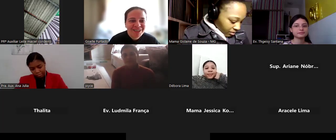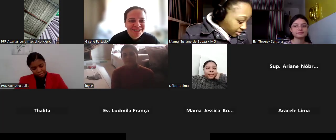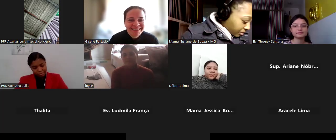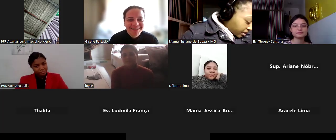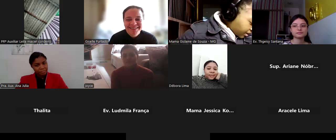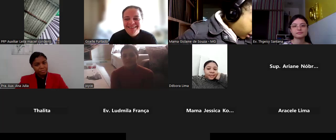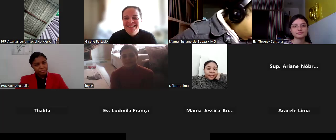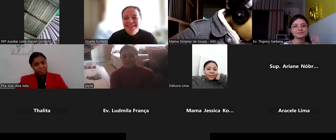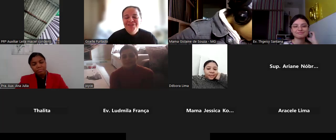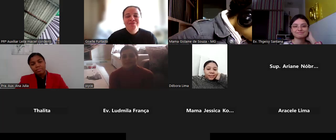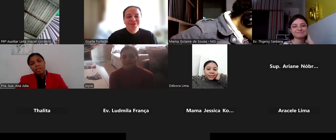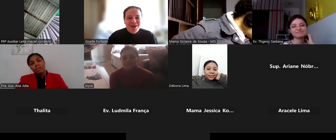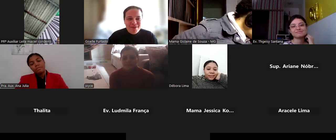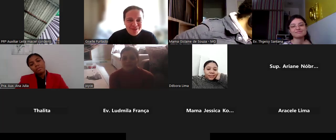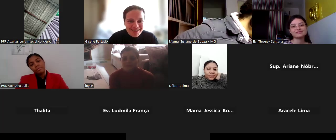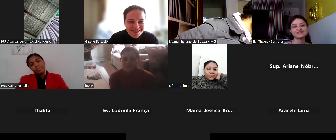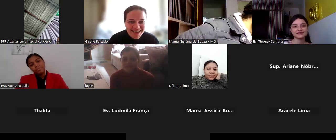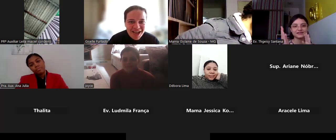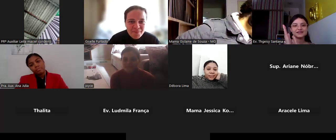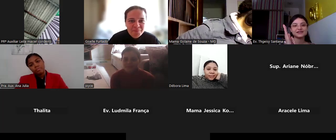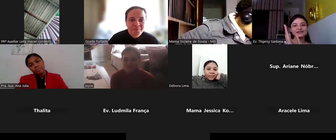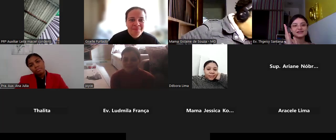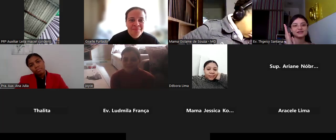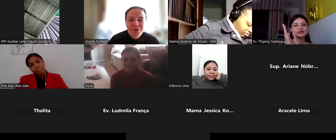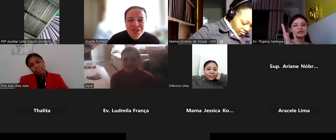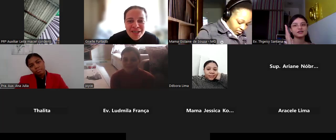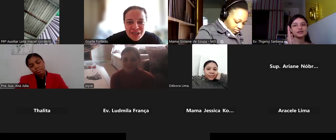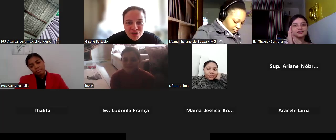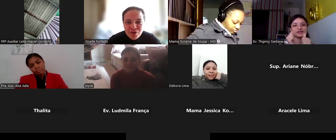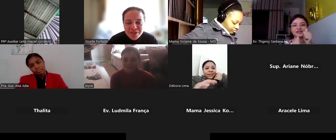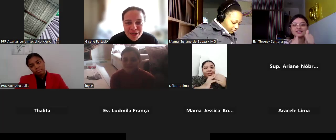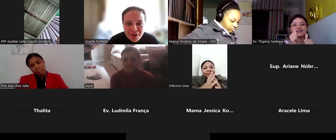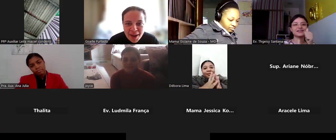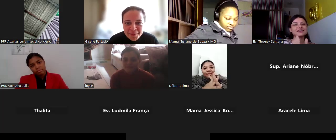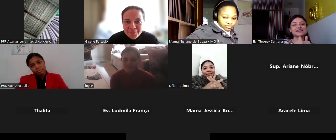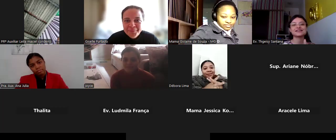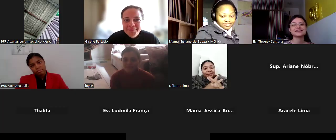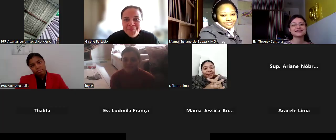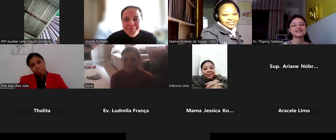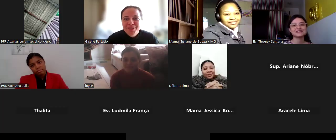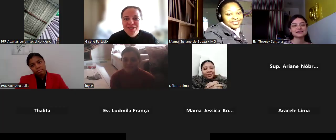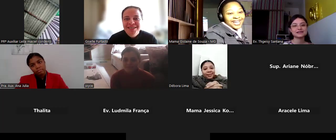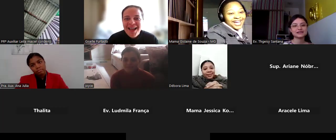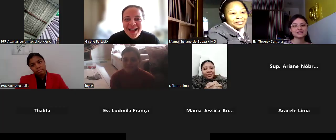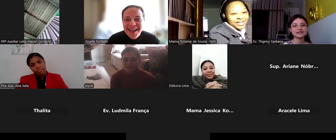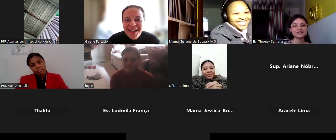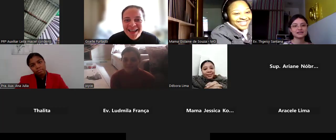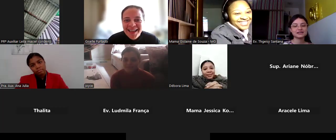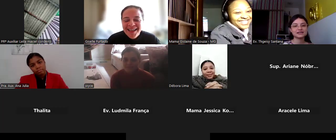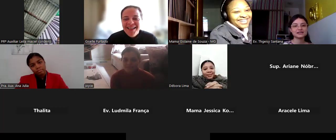Aleluia. Então vamos orar para a gente encerrar? Mamãe Gislaine, a senhora consegue orar? Para a gente encerrar?